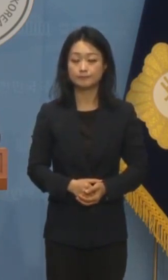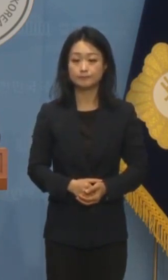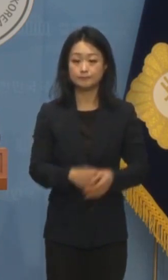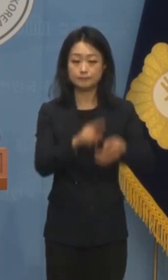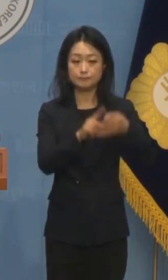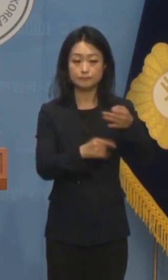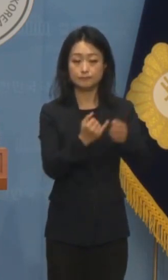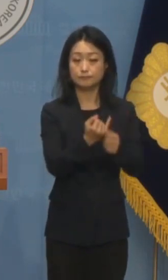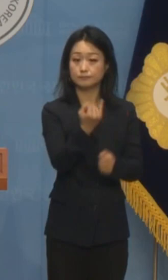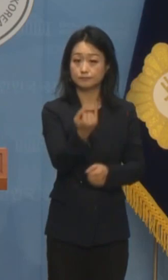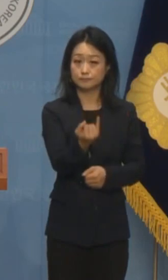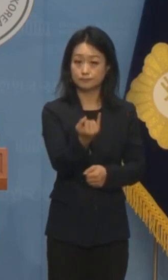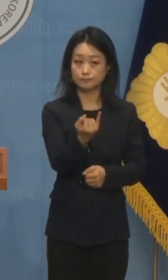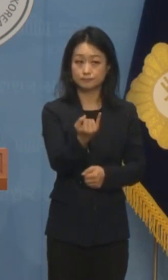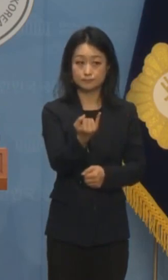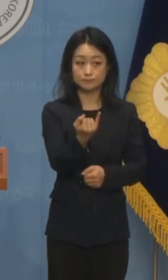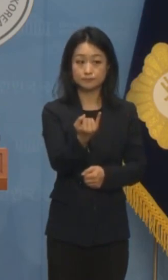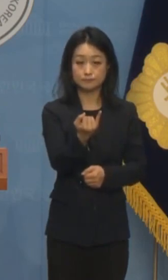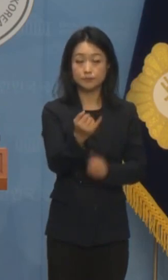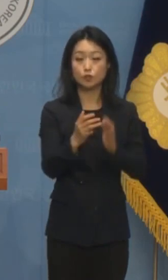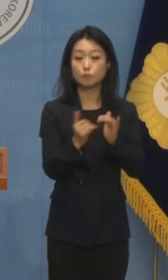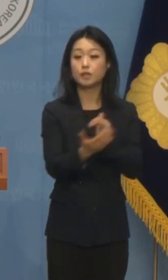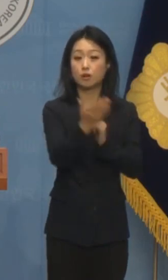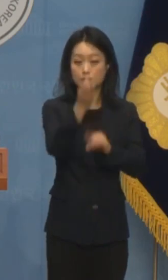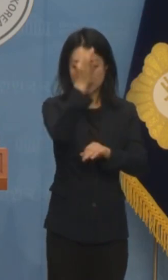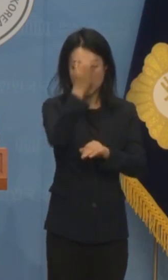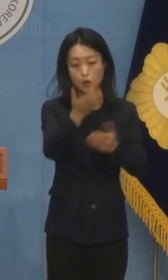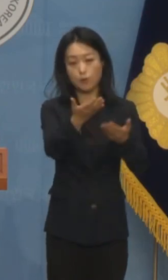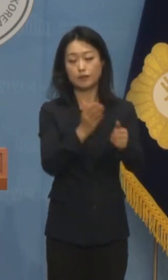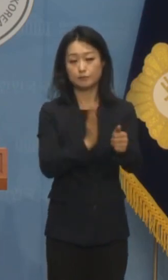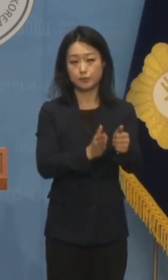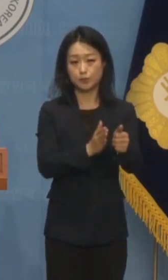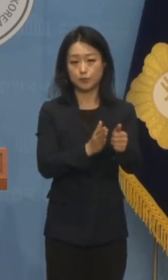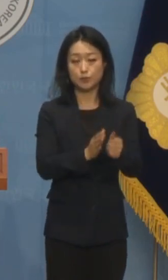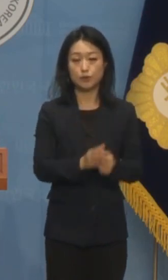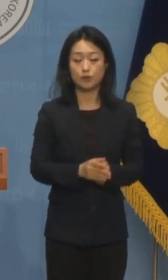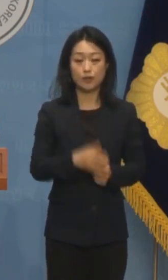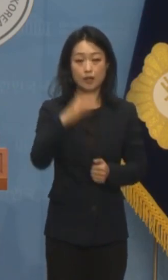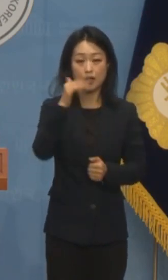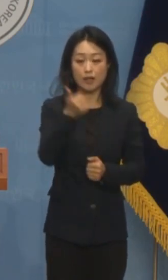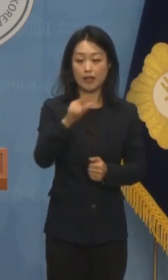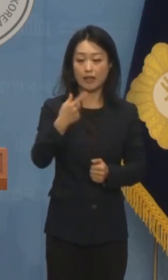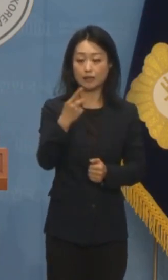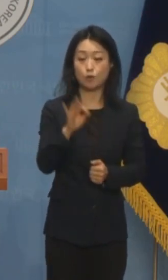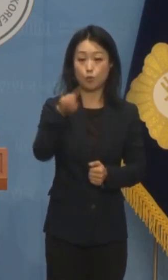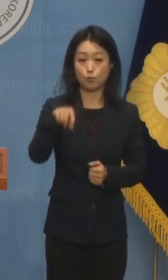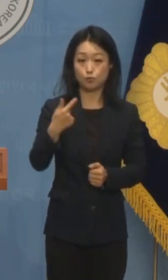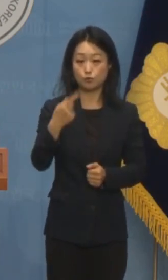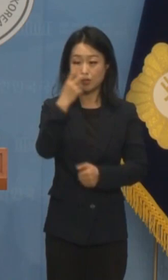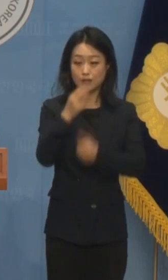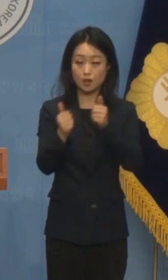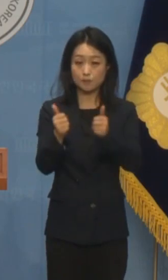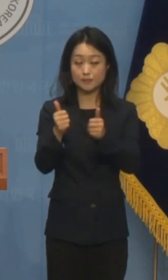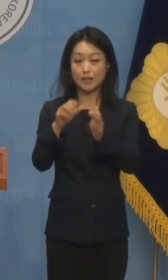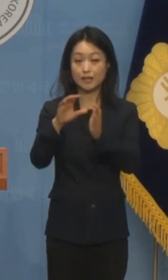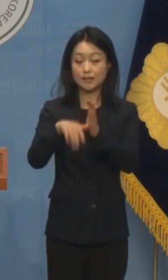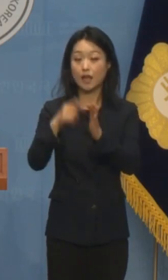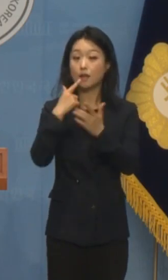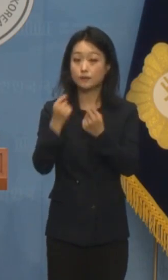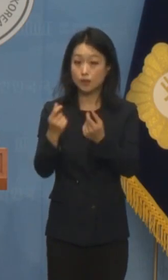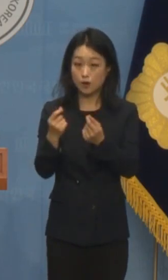김건희 여사는 지금이라도 국민께 사과하고 한동훈 후보는 검사시절 김건희 여사와